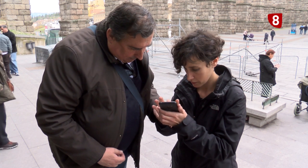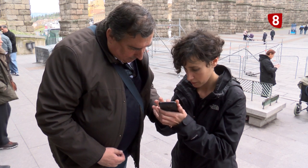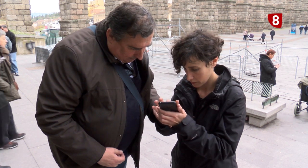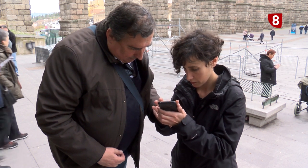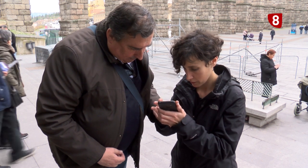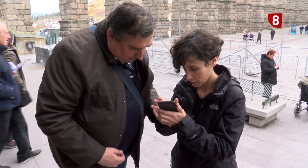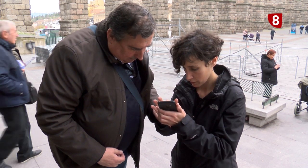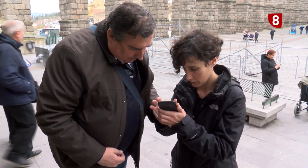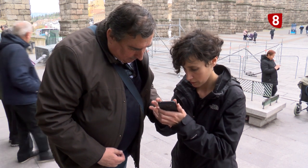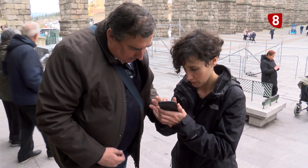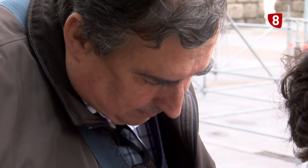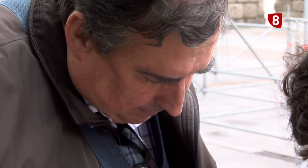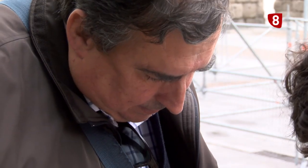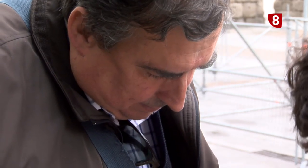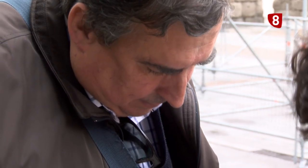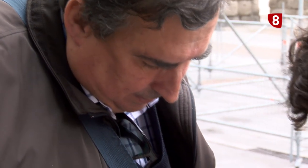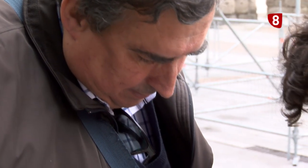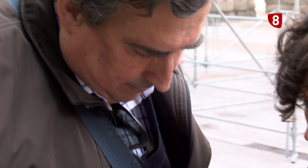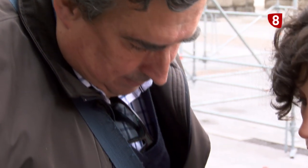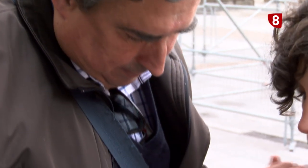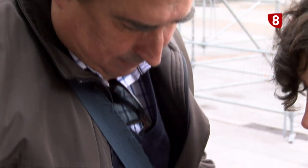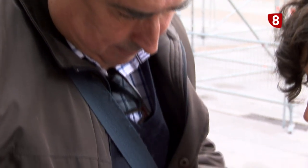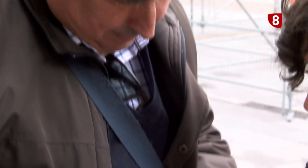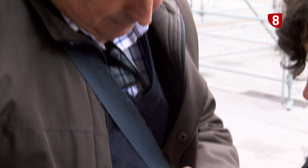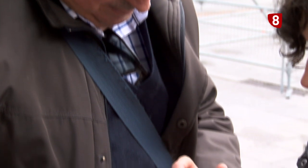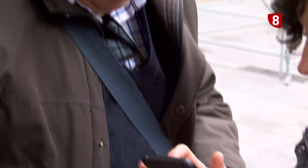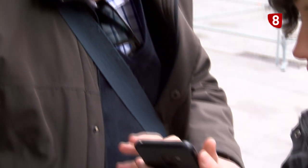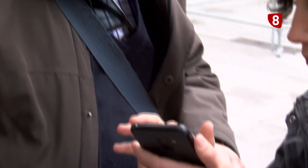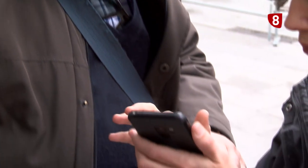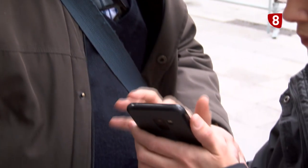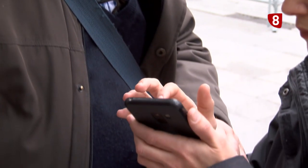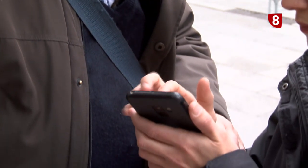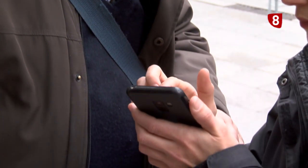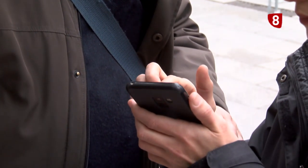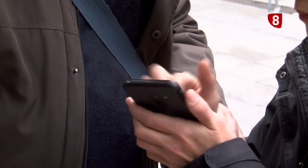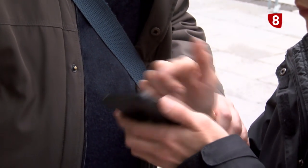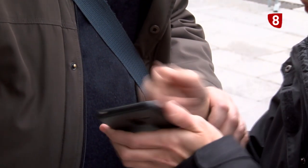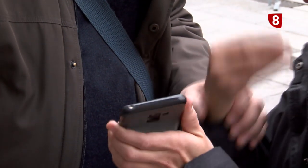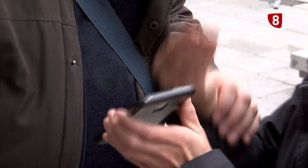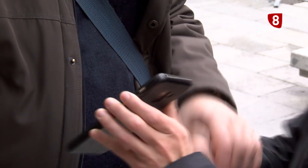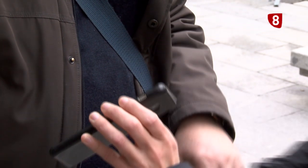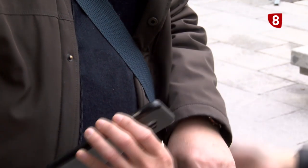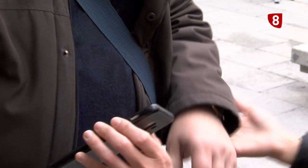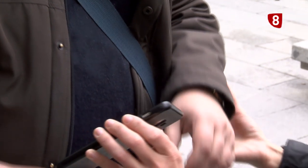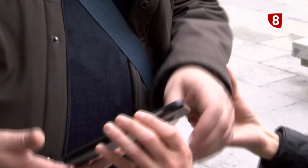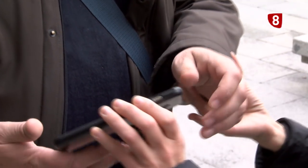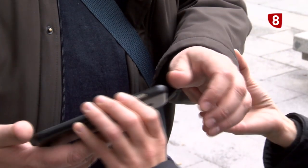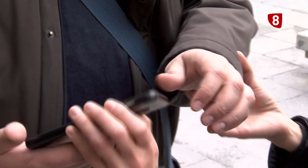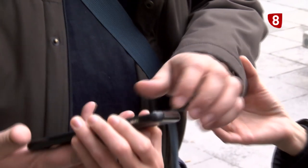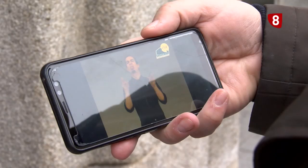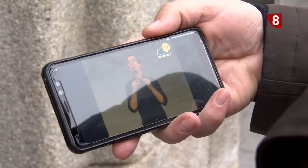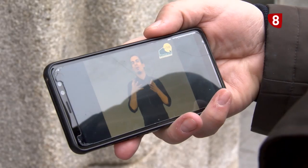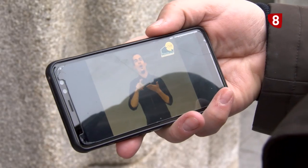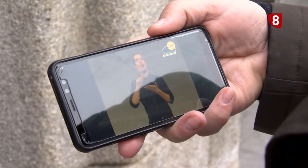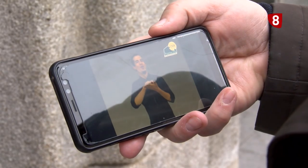o también por ejemplo para las personas que no ven bien también se puede adaptar los textos para que les llegue mejor en un formato de braille para que